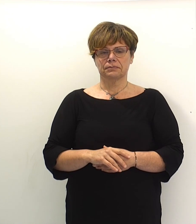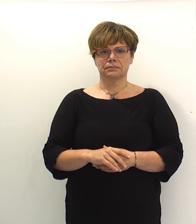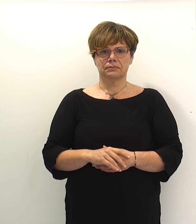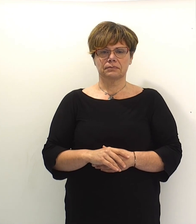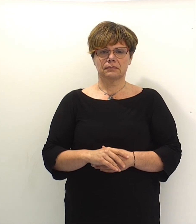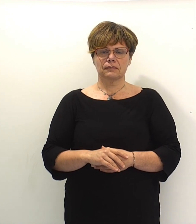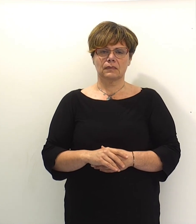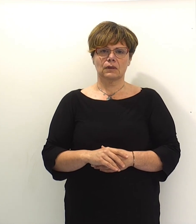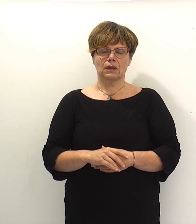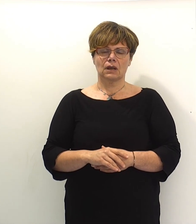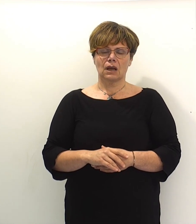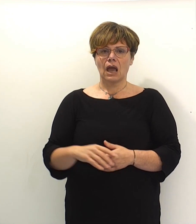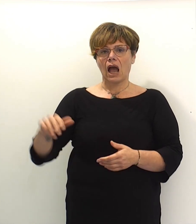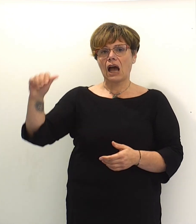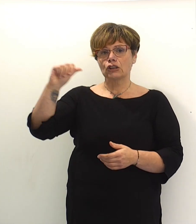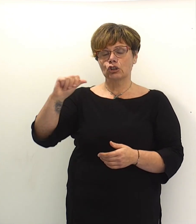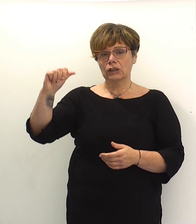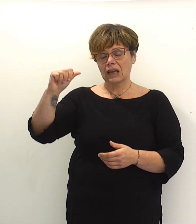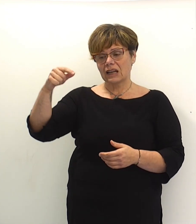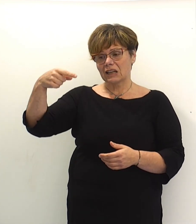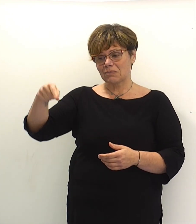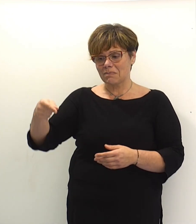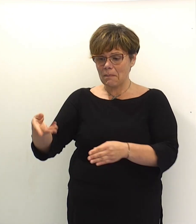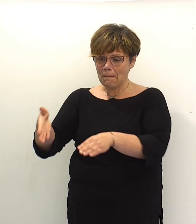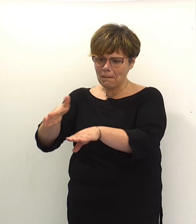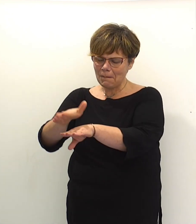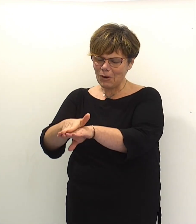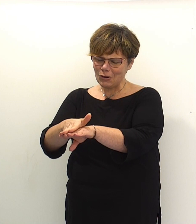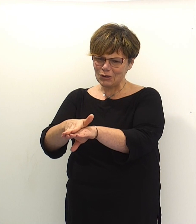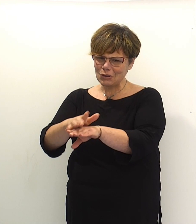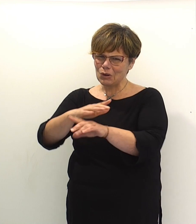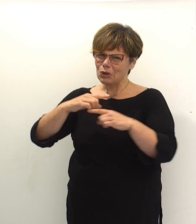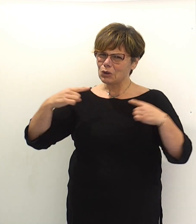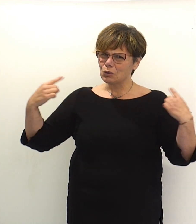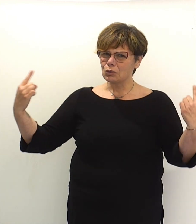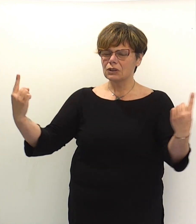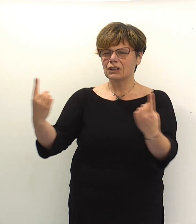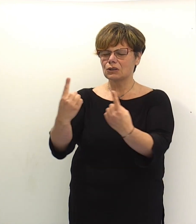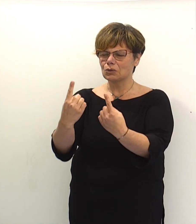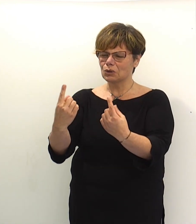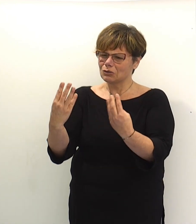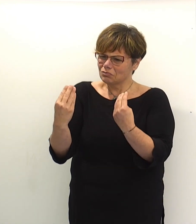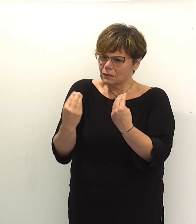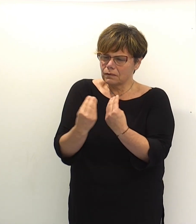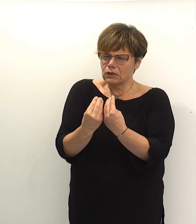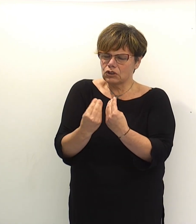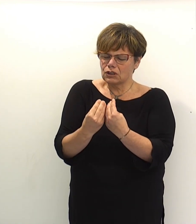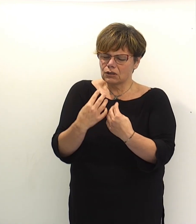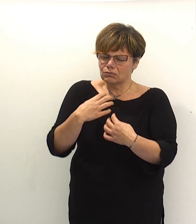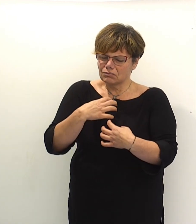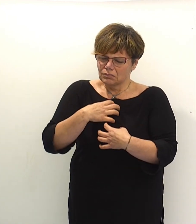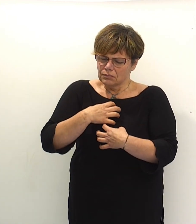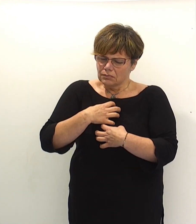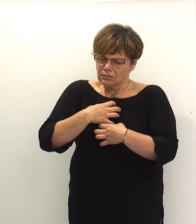La morte di Antonella avvicina tutti noi, perché davvero questo è stato